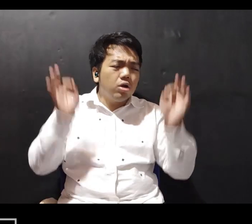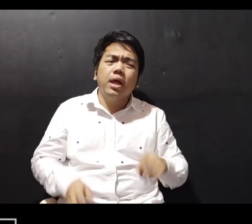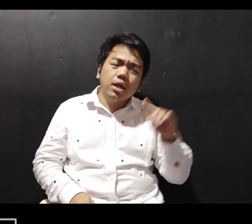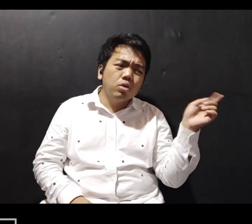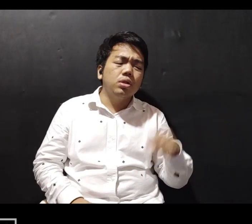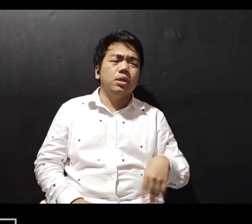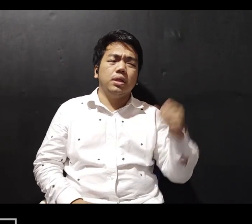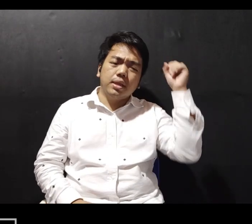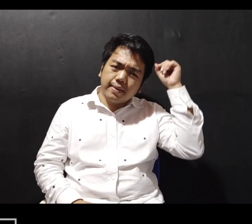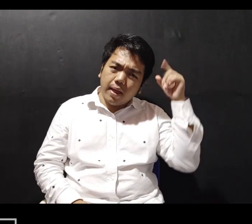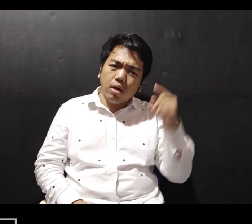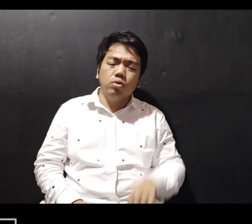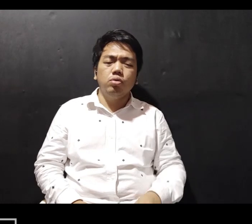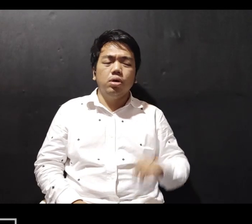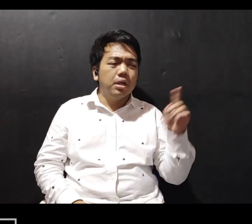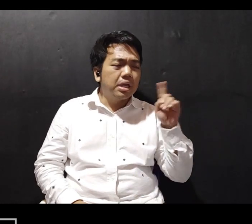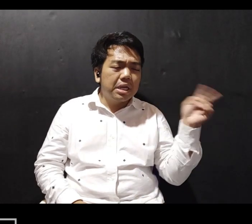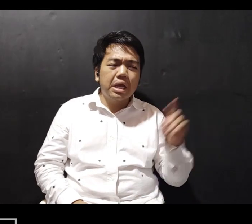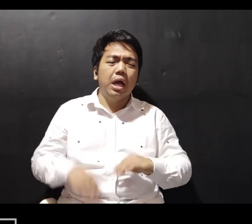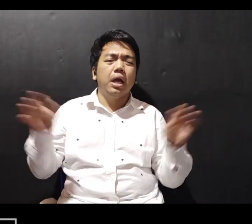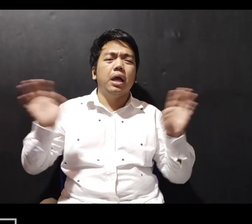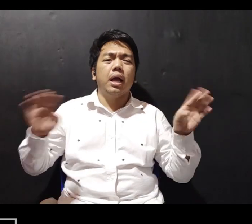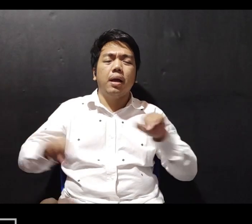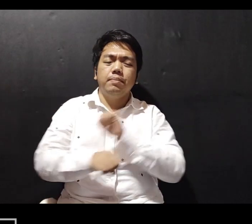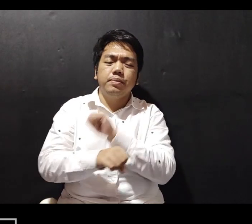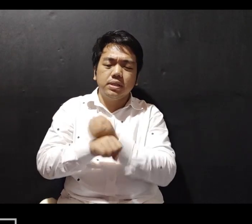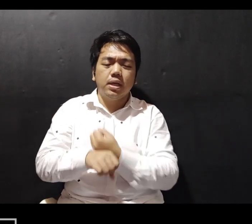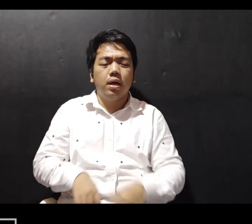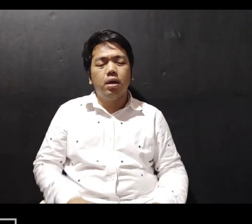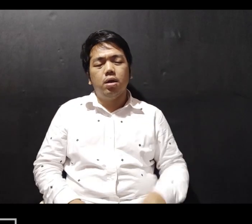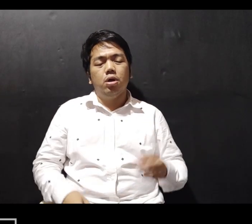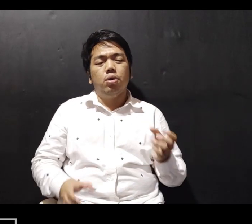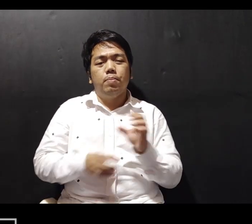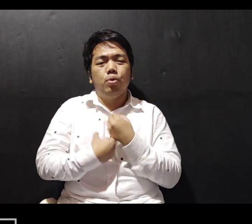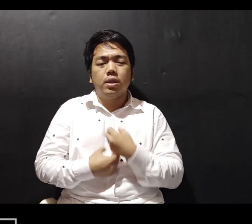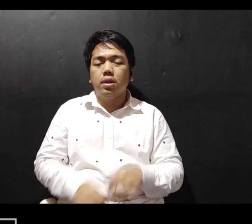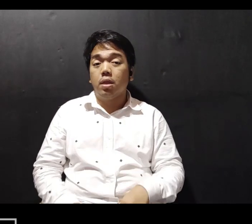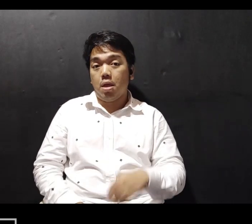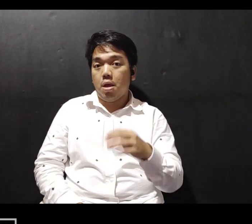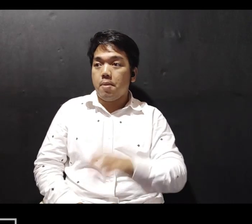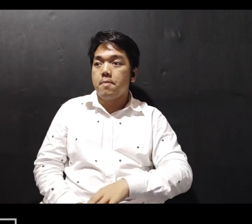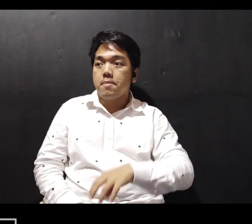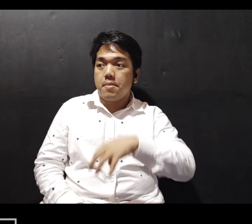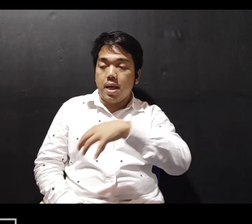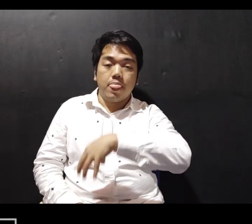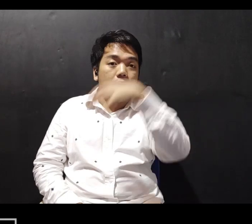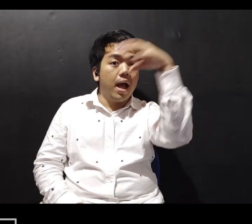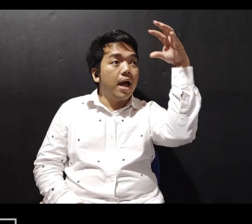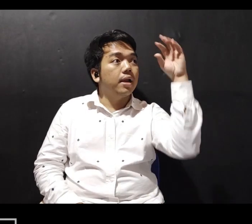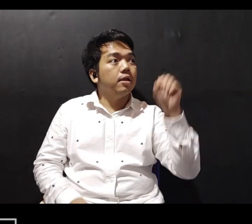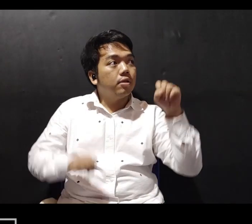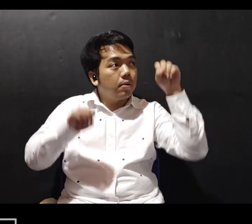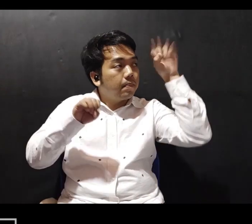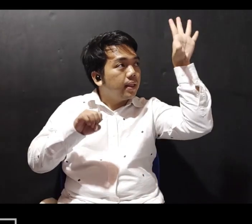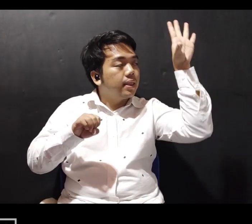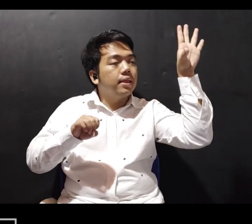dapat membuat jadwal bagi matahari terbit, karena itu adalah bagian dari matahari. Matahari akan melakukan